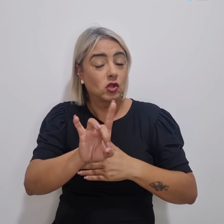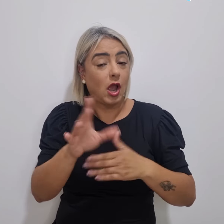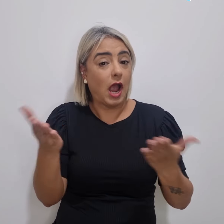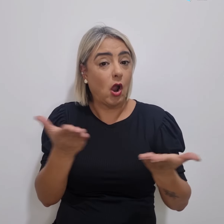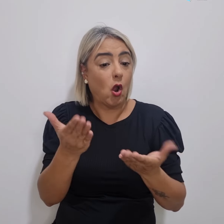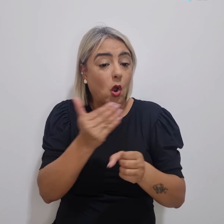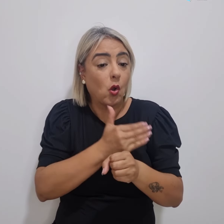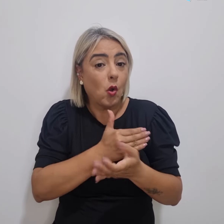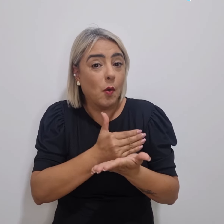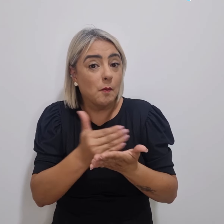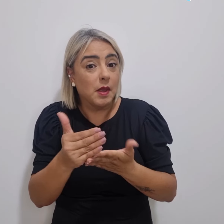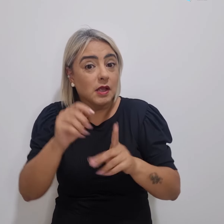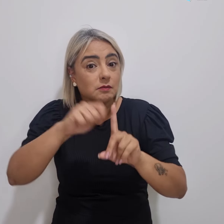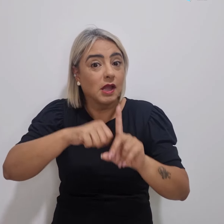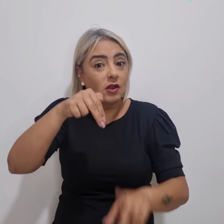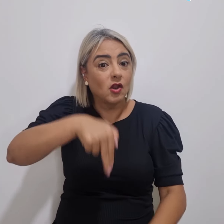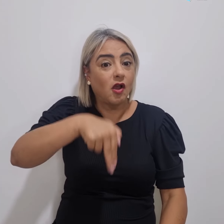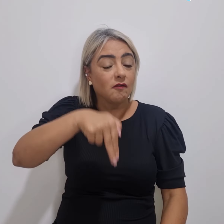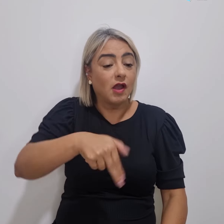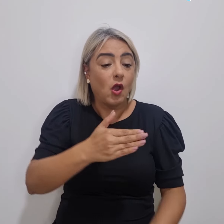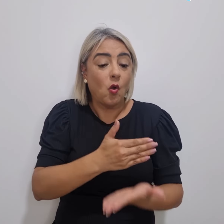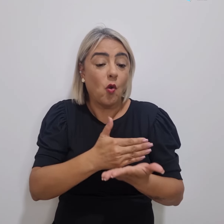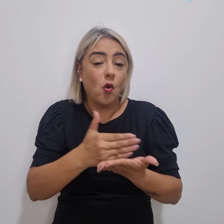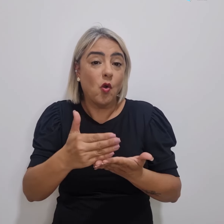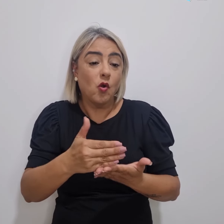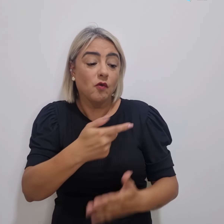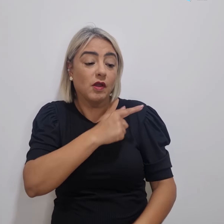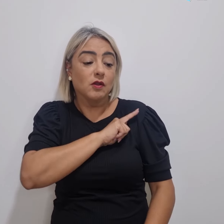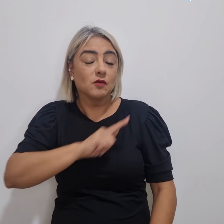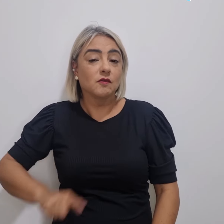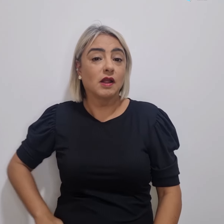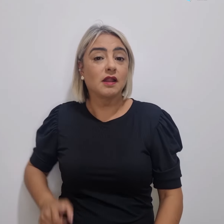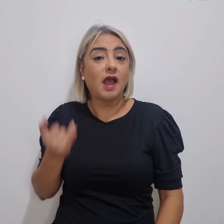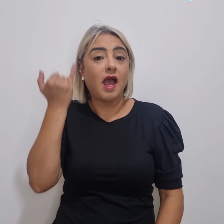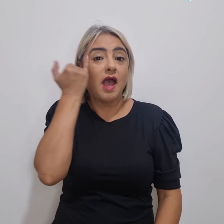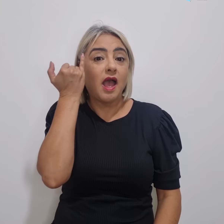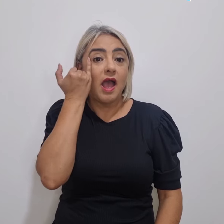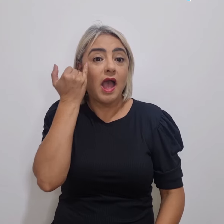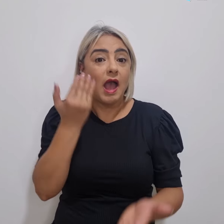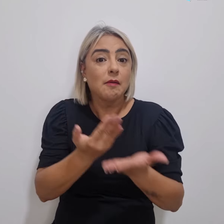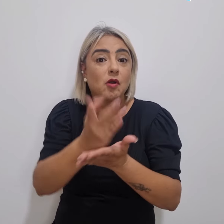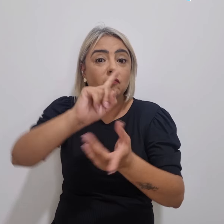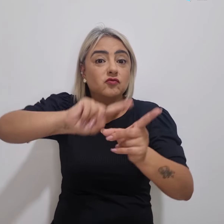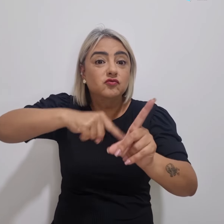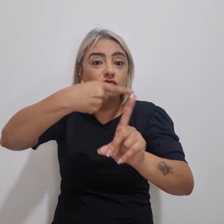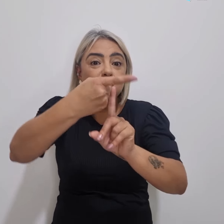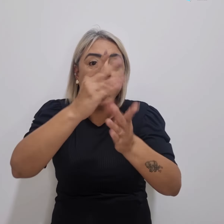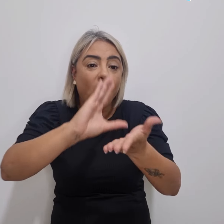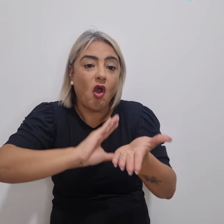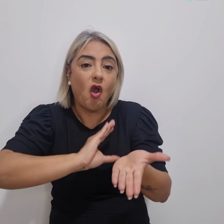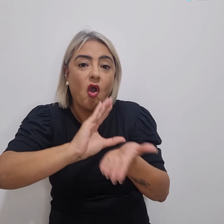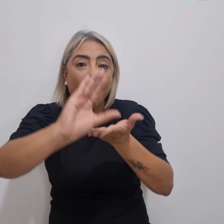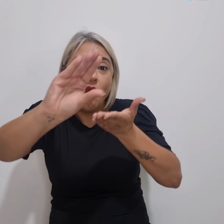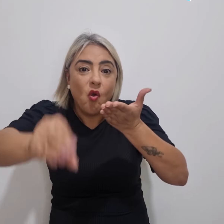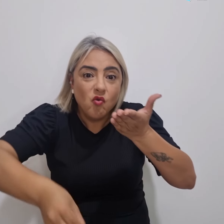início de novembro, o governo Ibanez aprovou um crédito suplementar de R